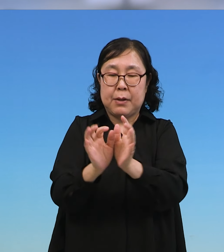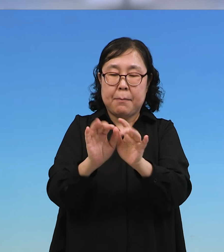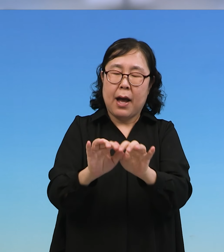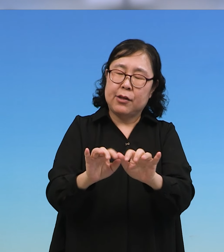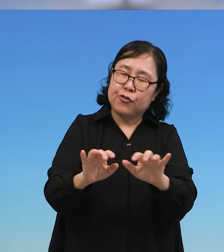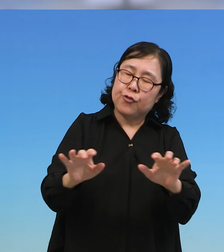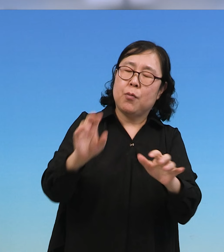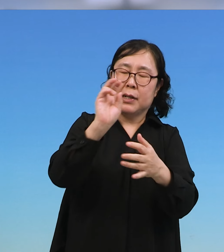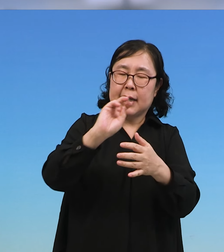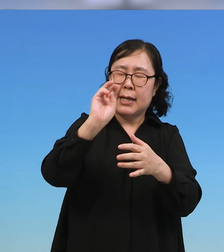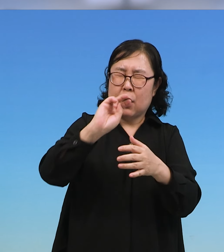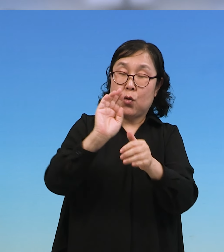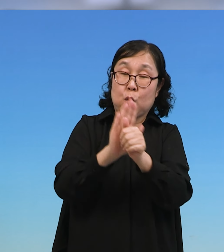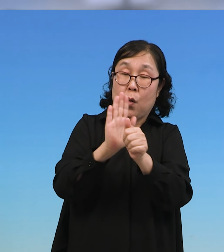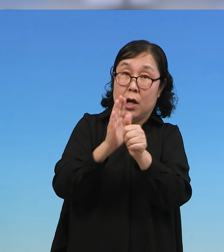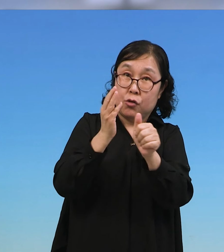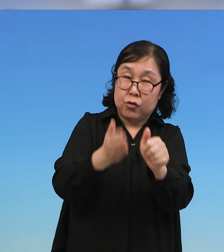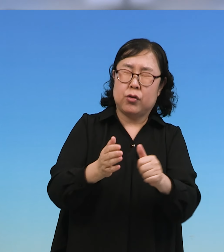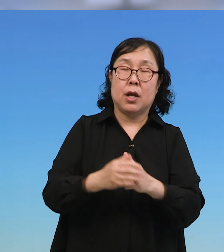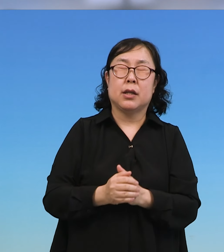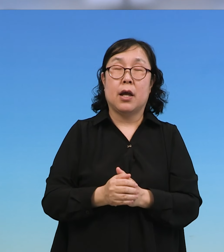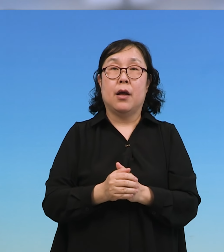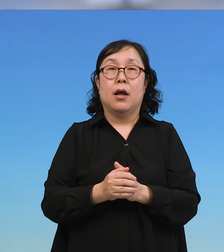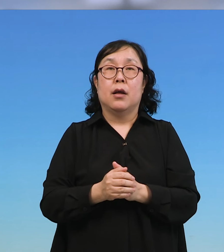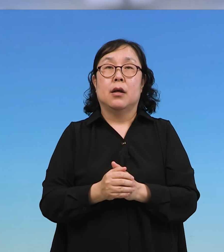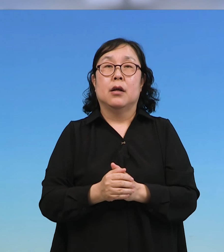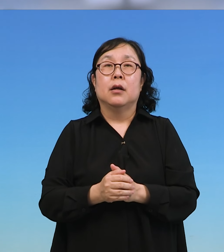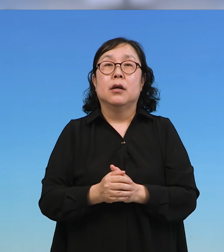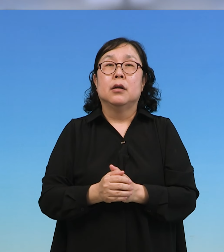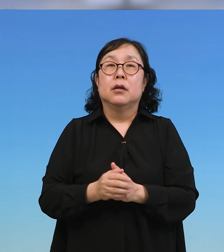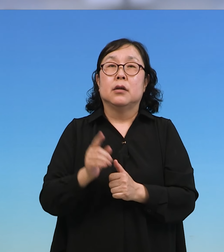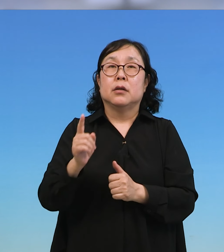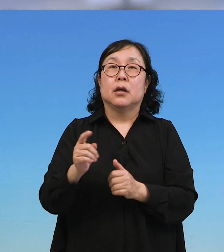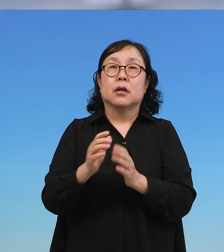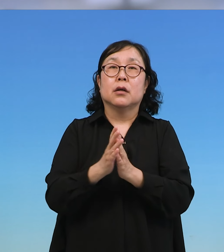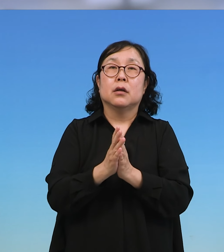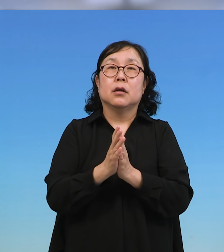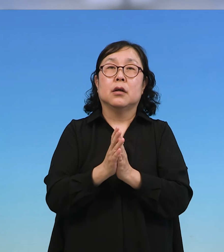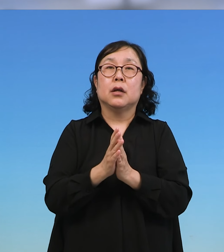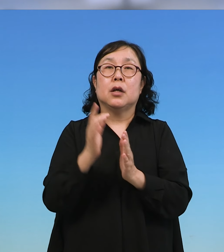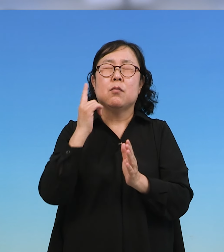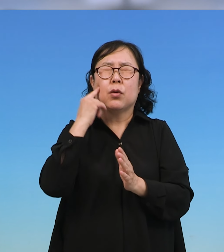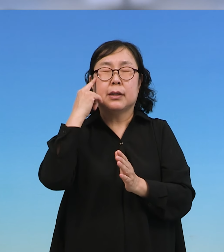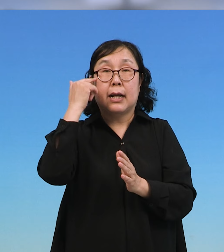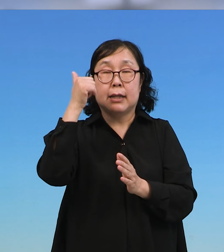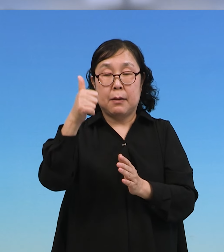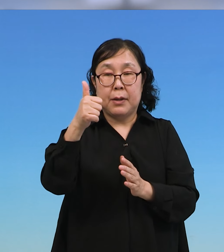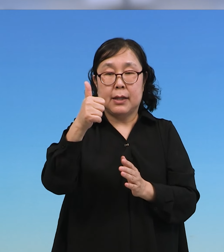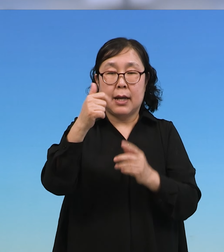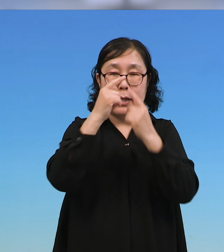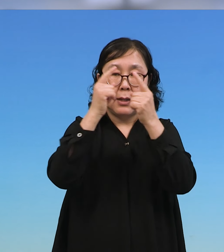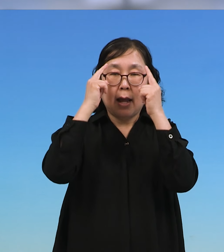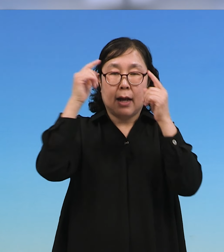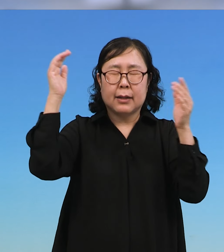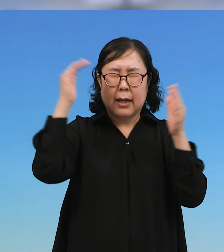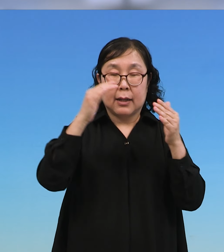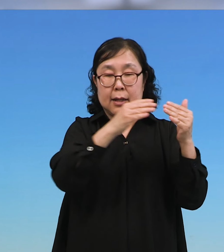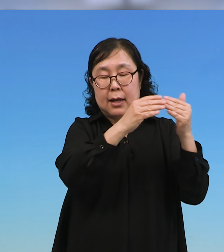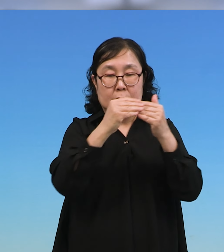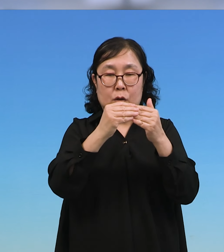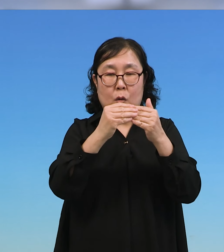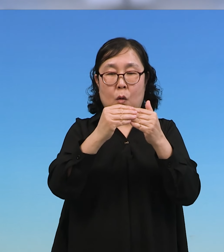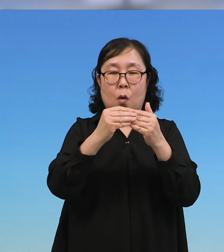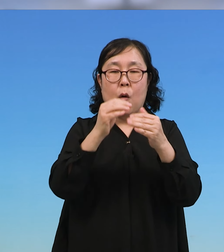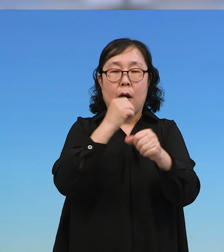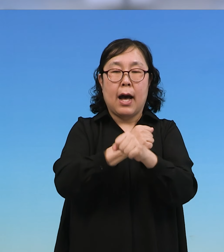그러지 않습니까? 이 선교사님이 이렇게 콜링하고, 그리고는 이제 내려가시고, 이 목사님이 이제 대학생 때 인도하는